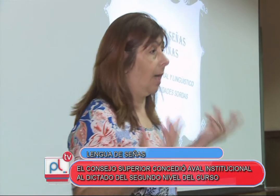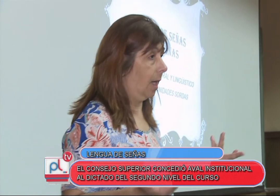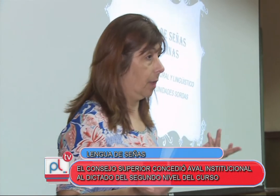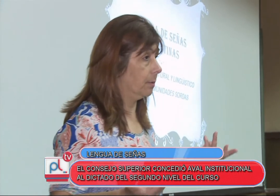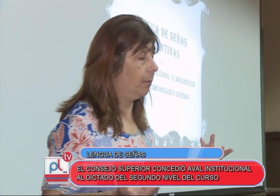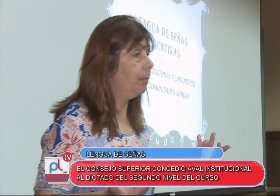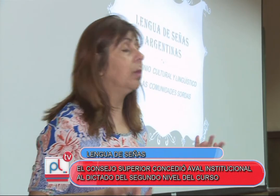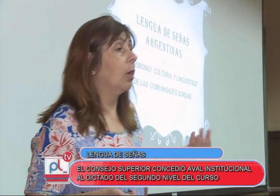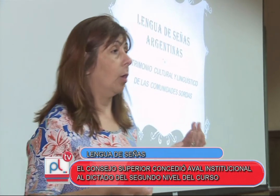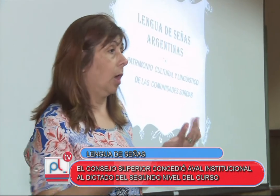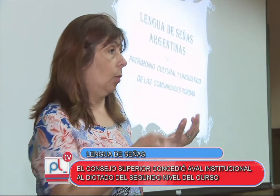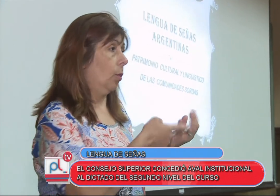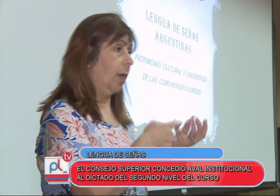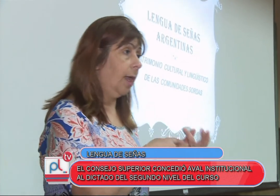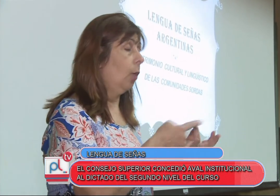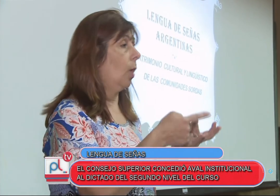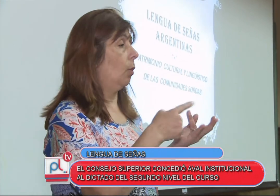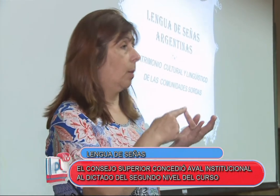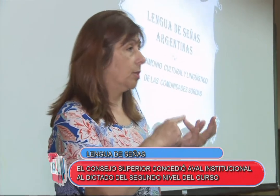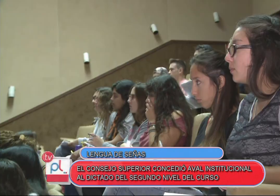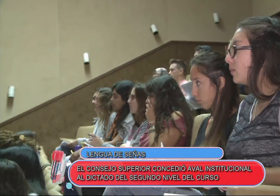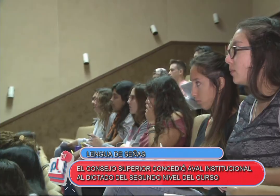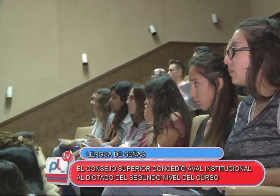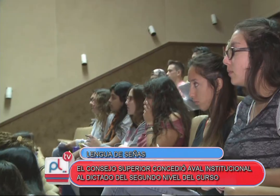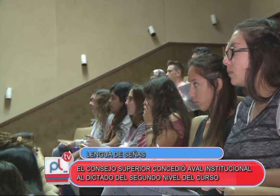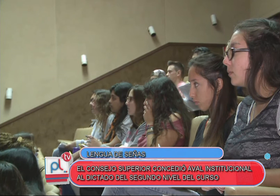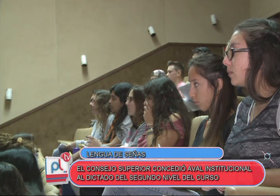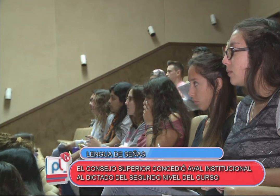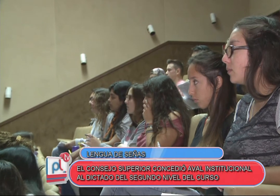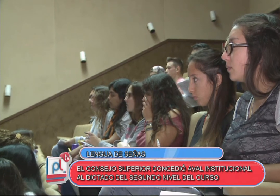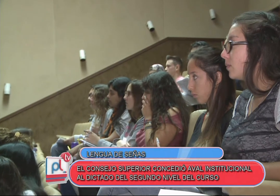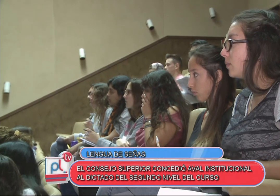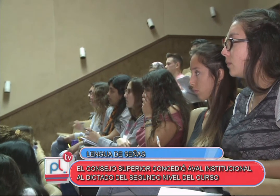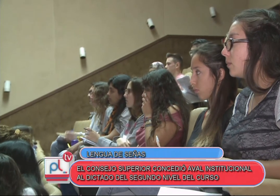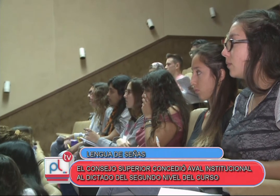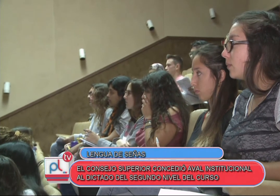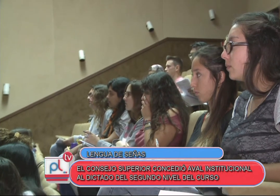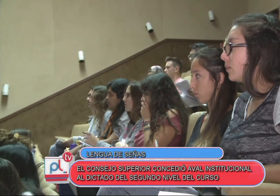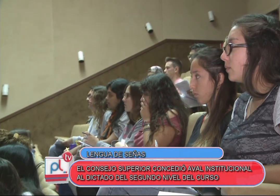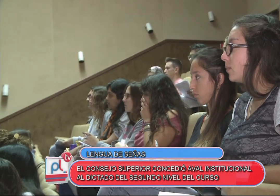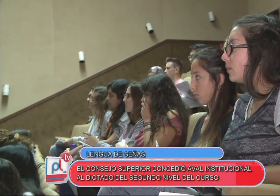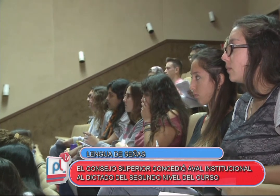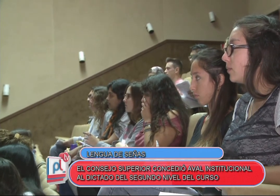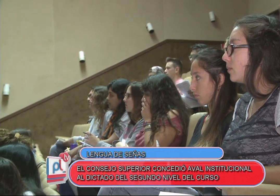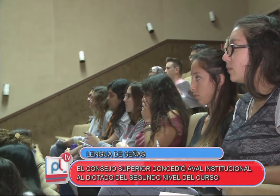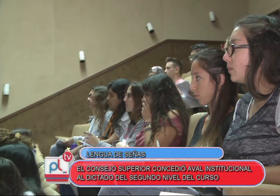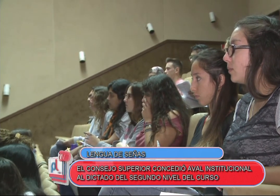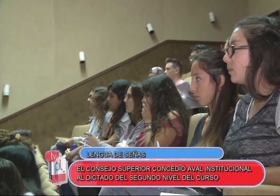años atrás. Luego, por diversas razones, se continúa. Y bueno, nosotros al principio de este año,